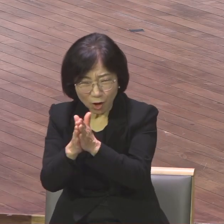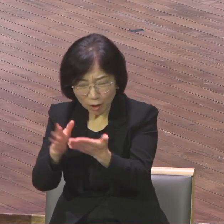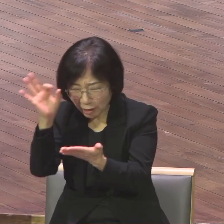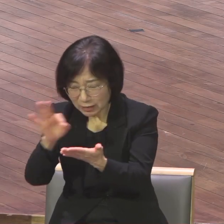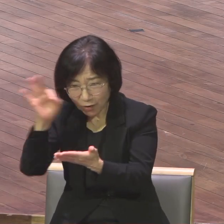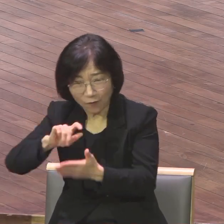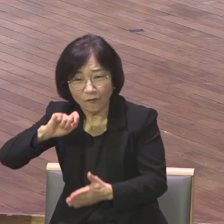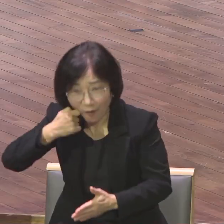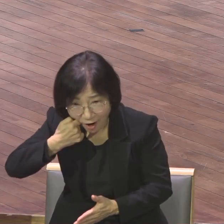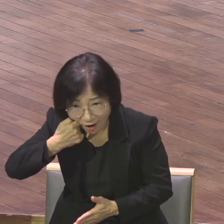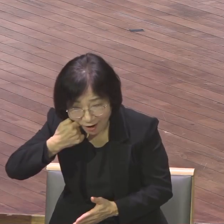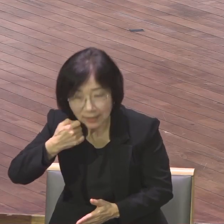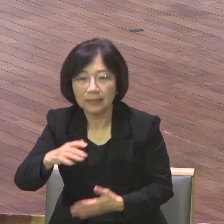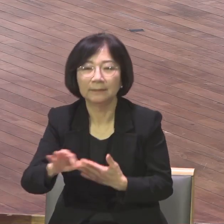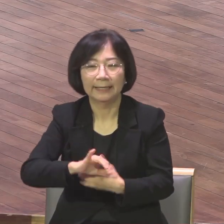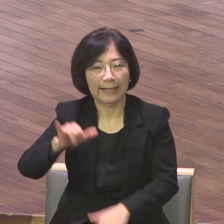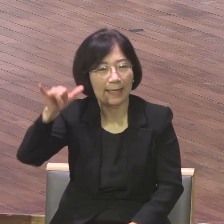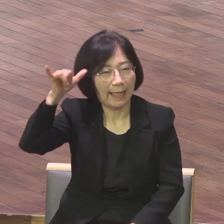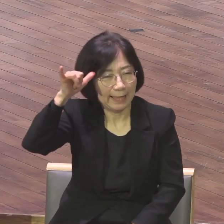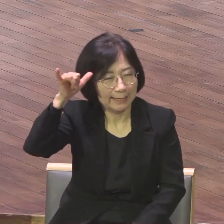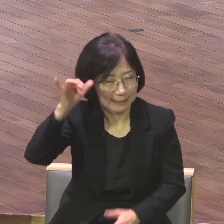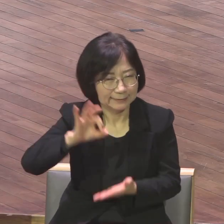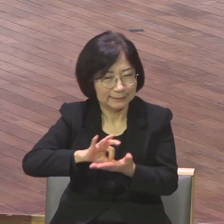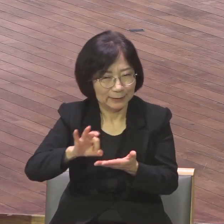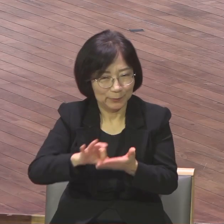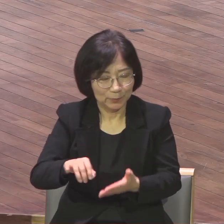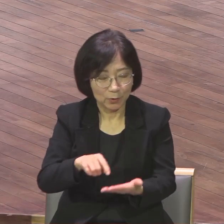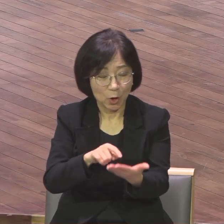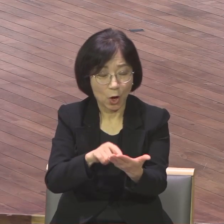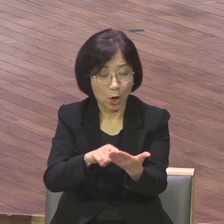가서 성경 말씀하면 다 가르쳐줬습니다.